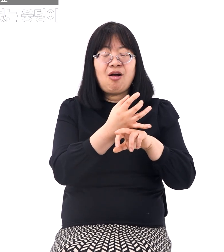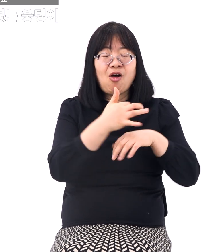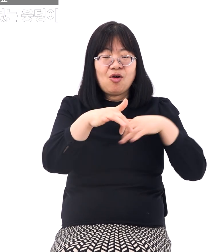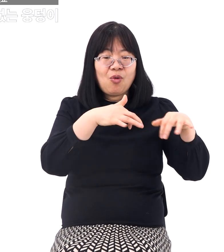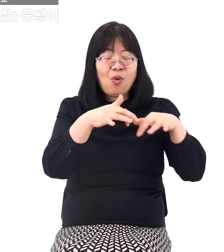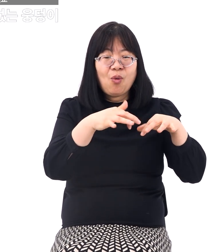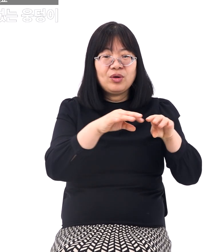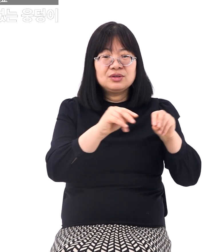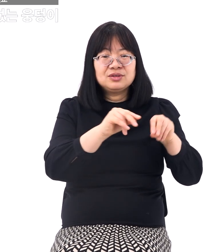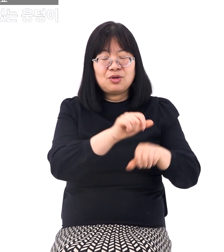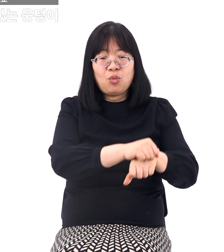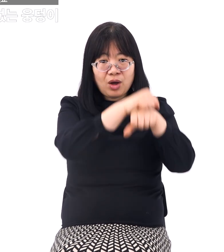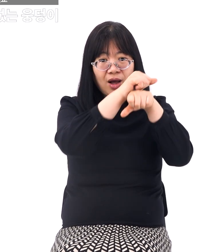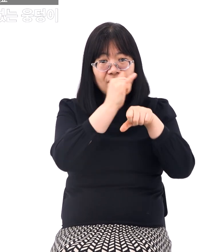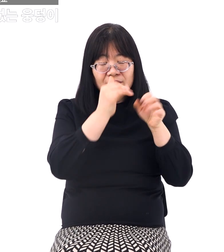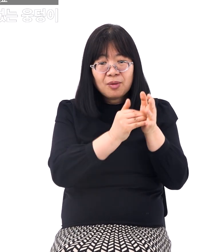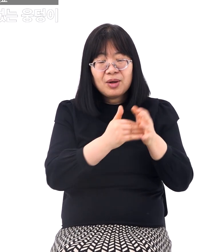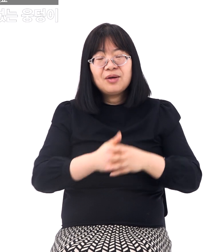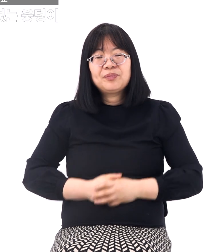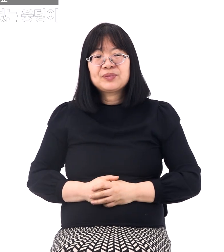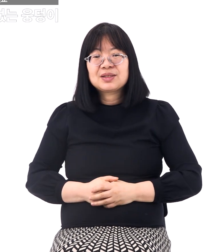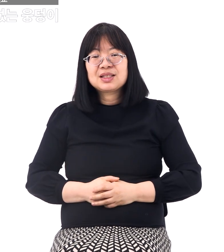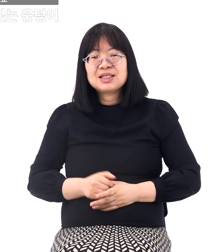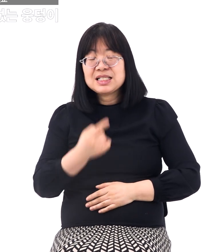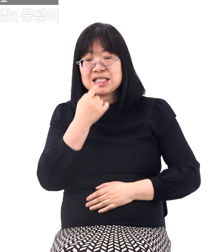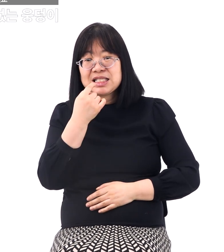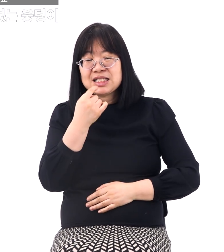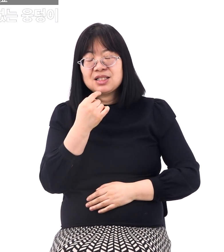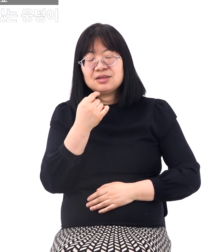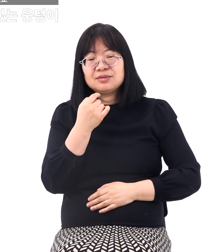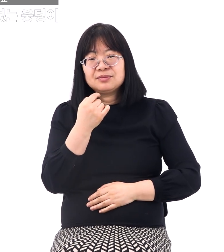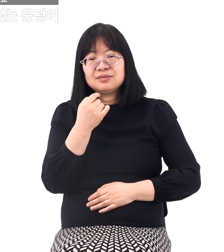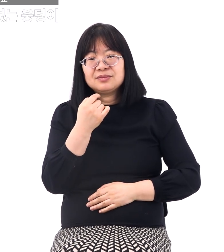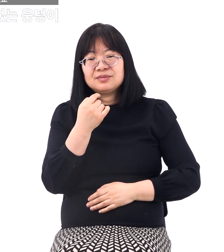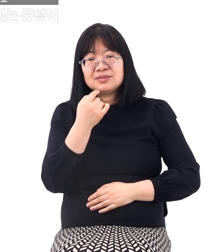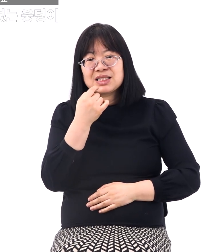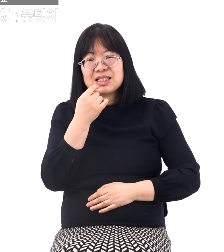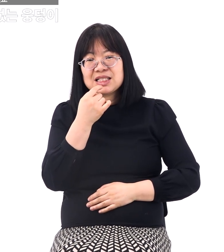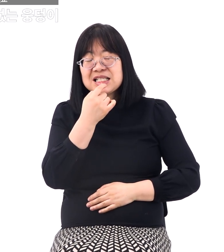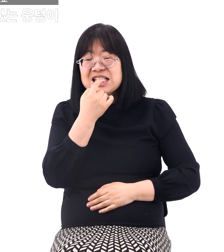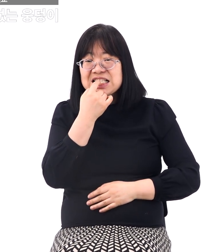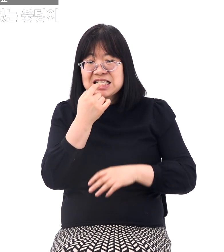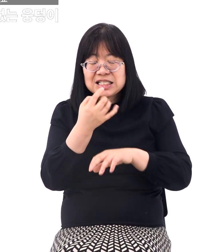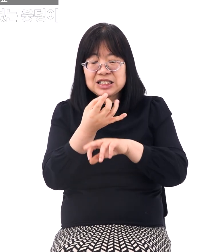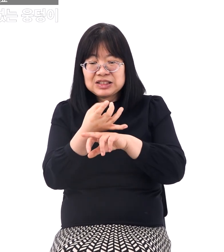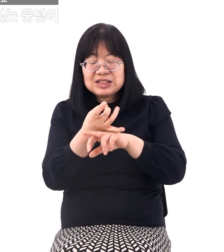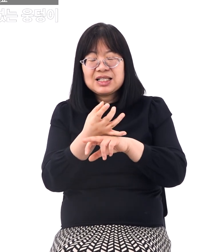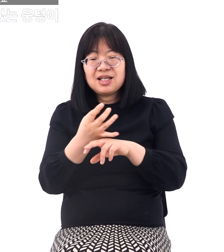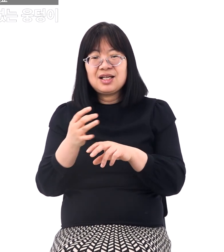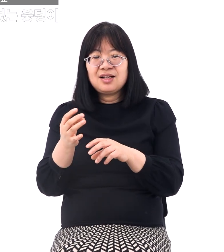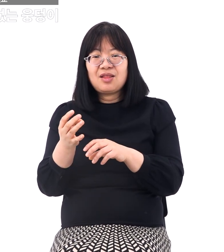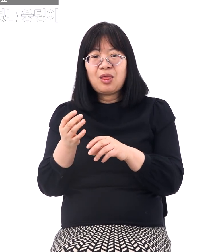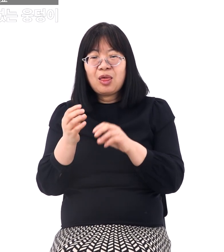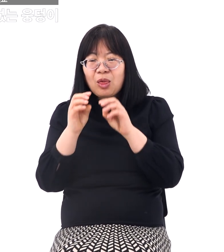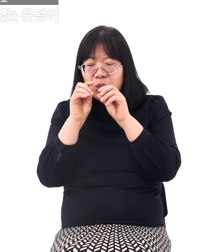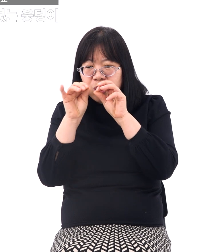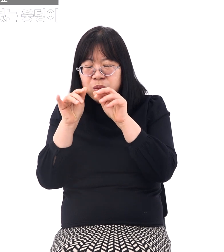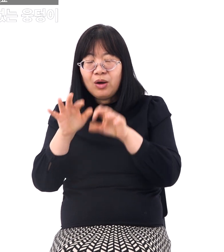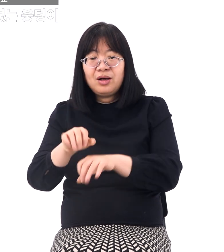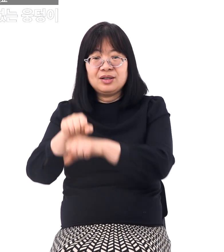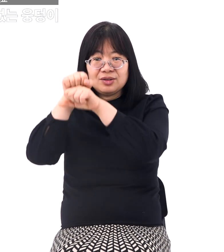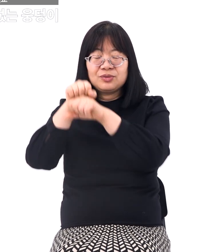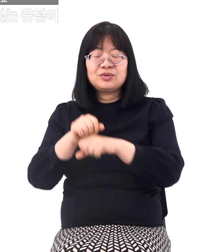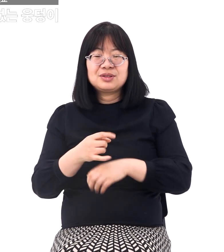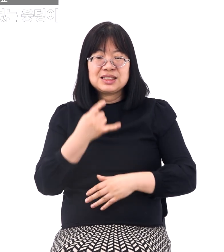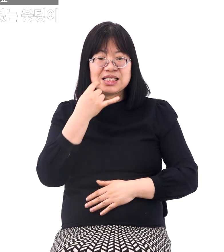그러니까 대단하죠. 은을 티끌처럼 많이 쌓아놓고 또 금을 거리에 그냥 흙더미